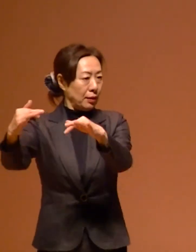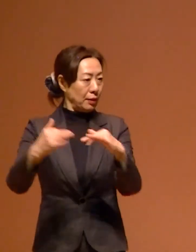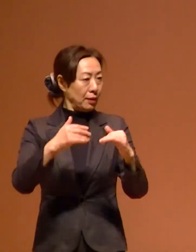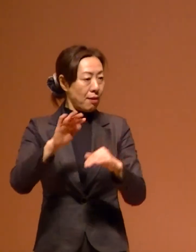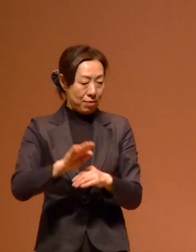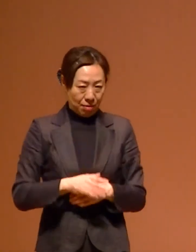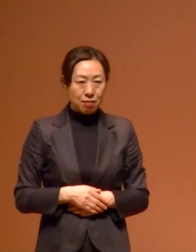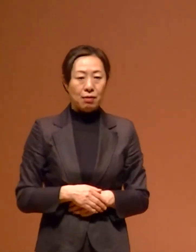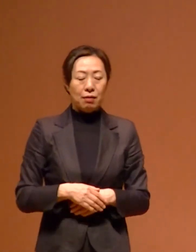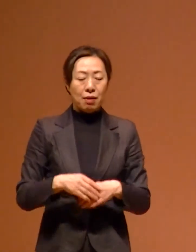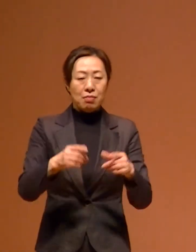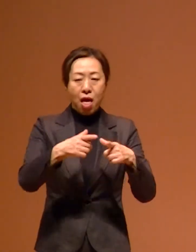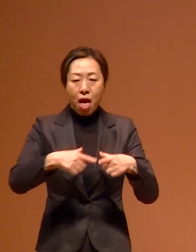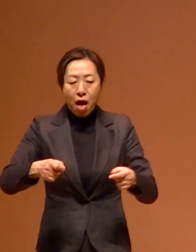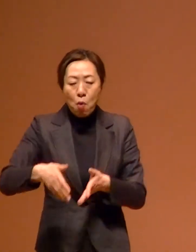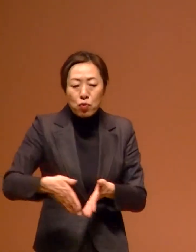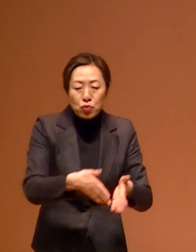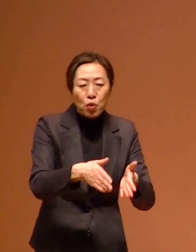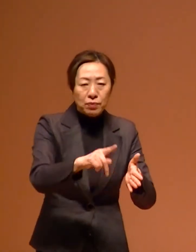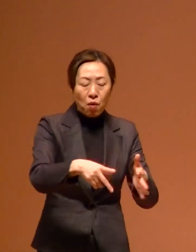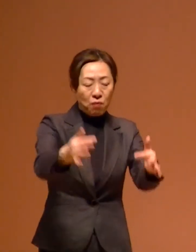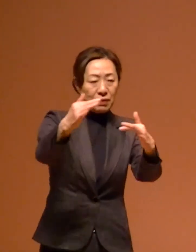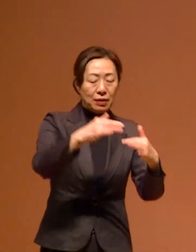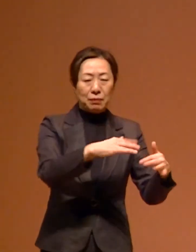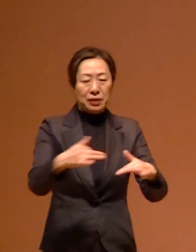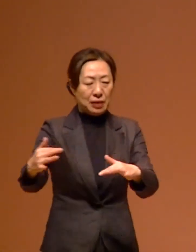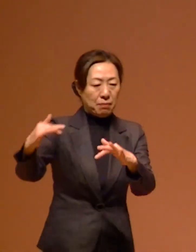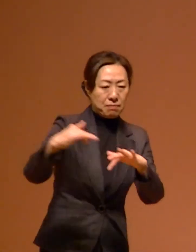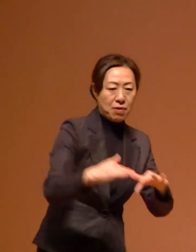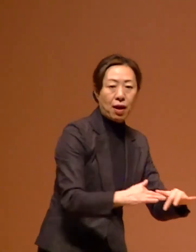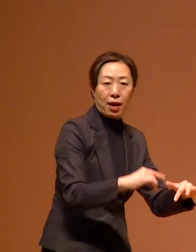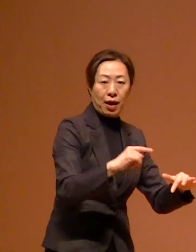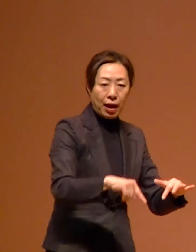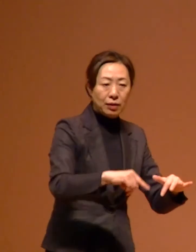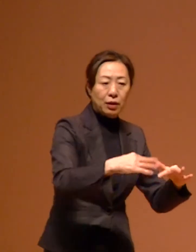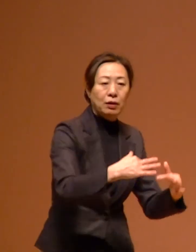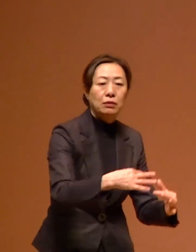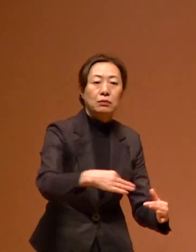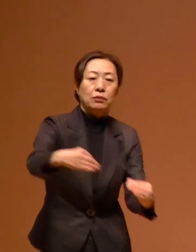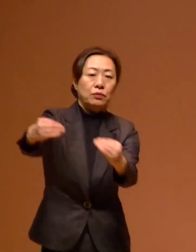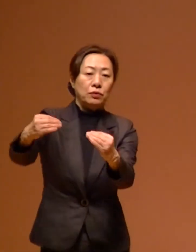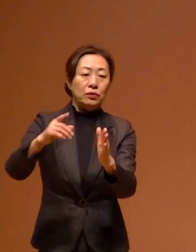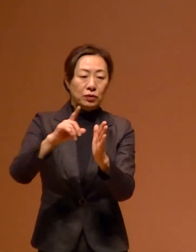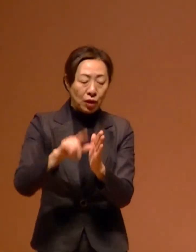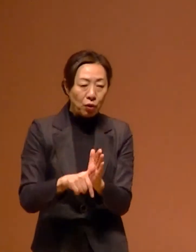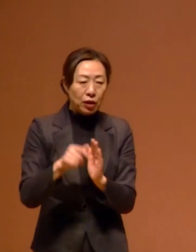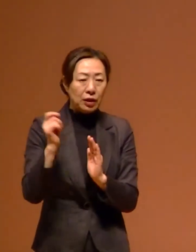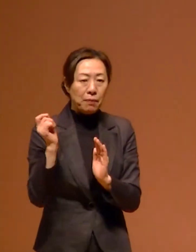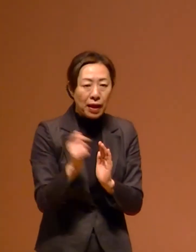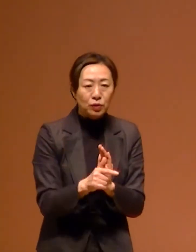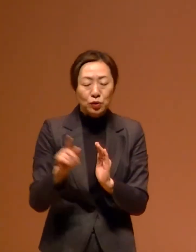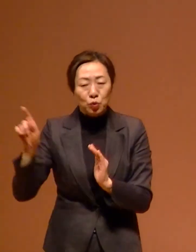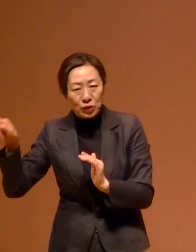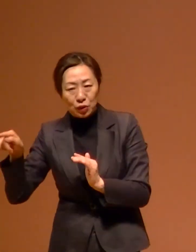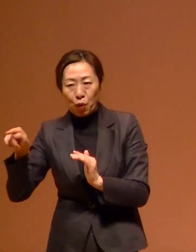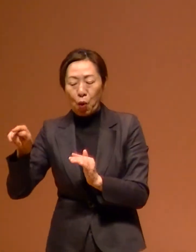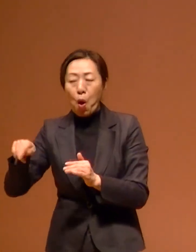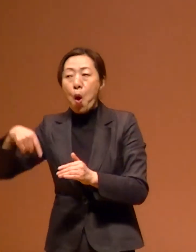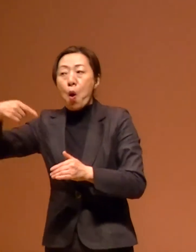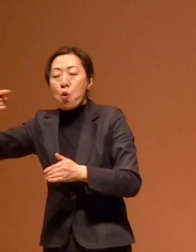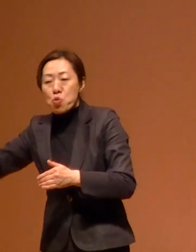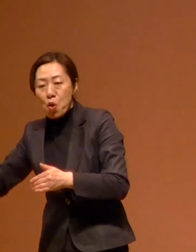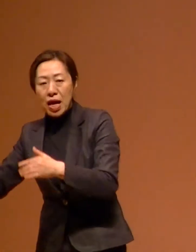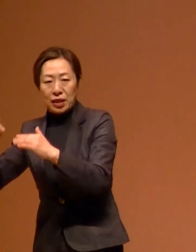国道にも水が引いたんです。引いた合間を見てまた隣の山に移って行かない